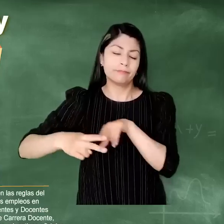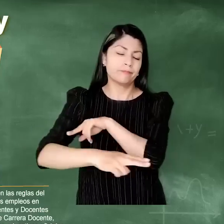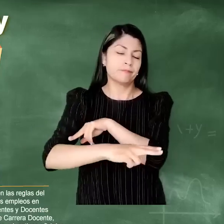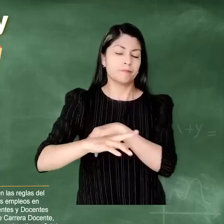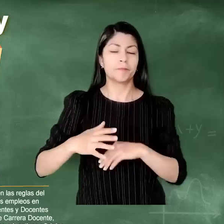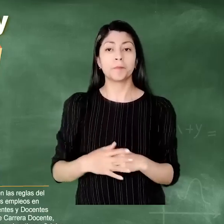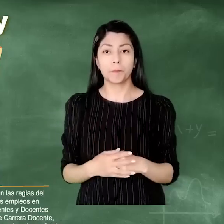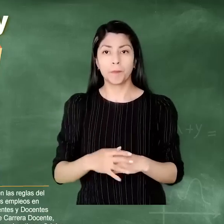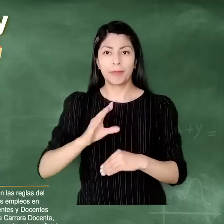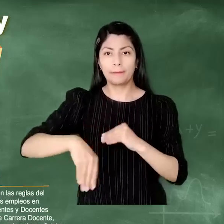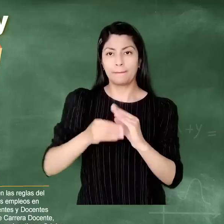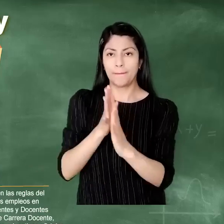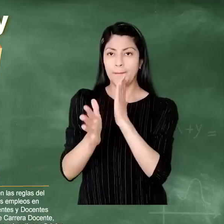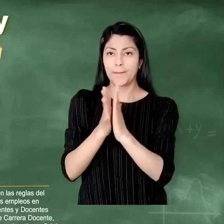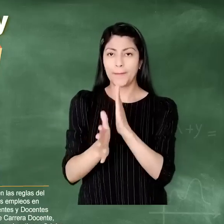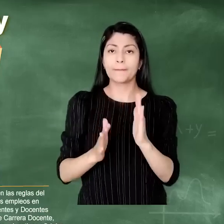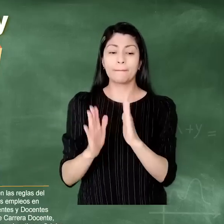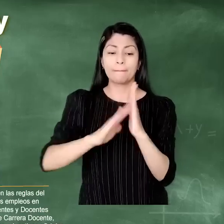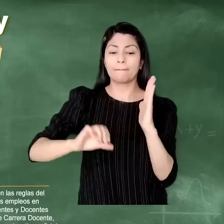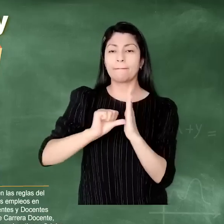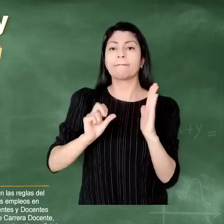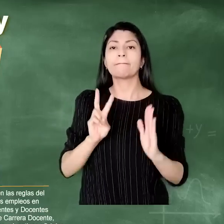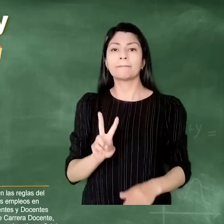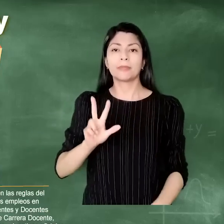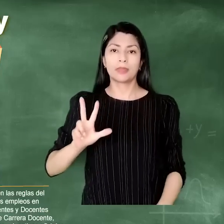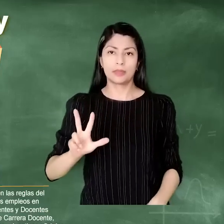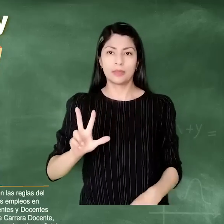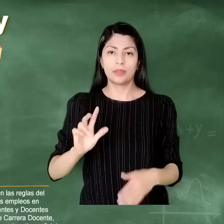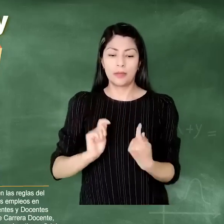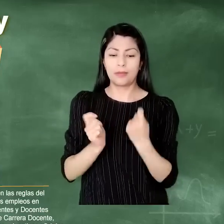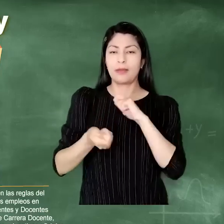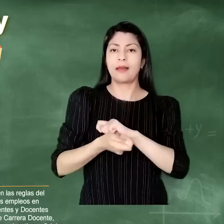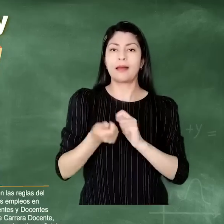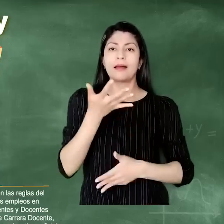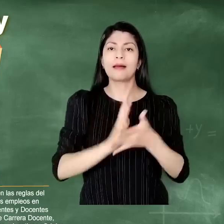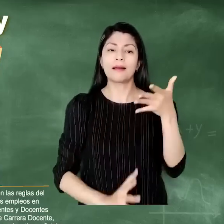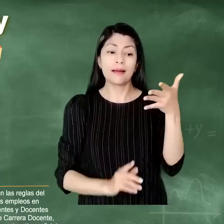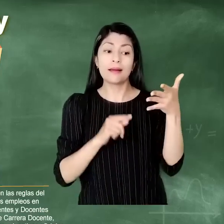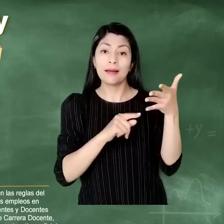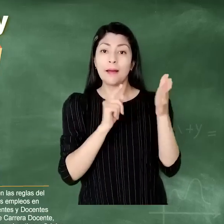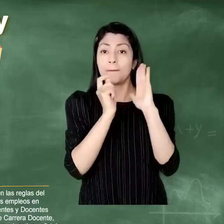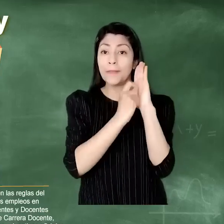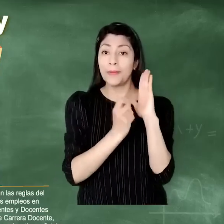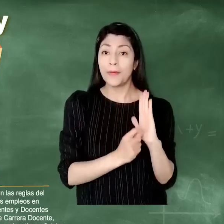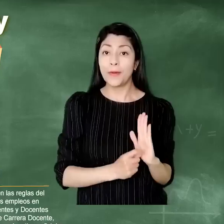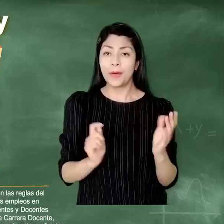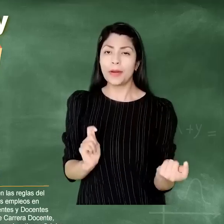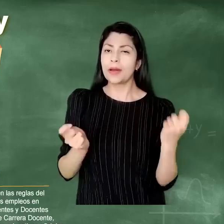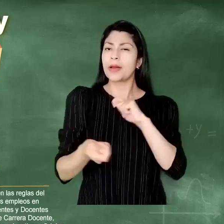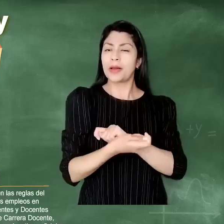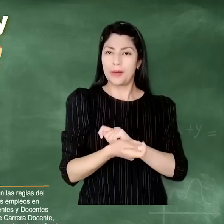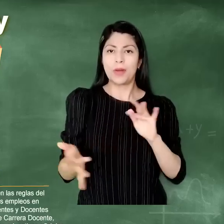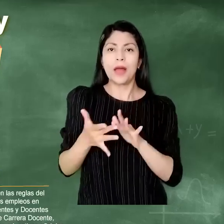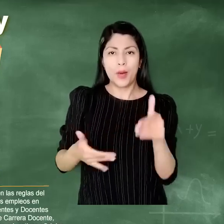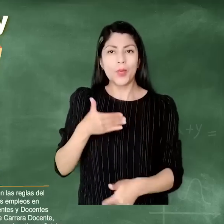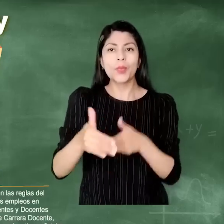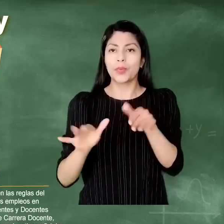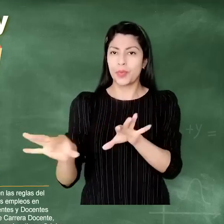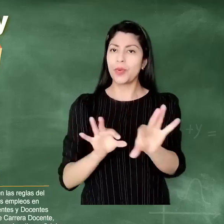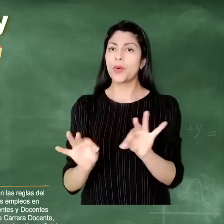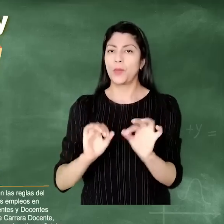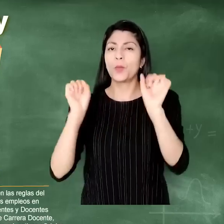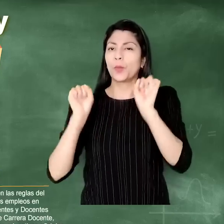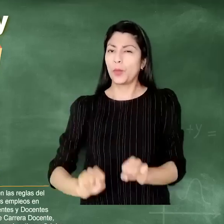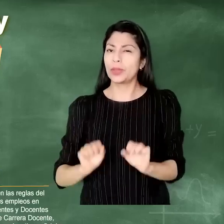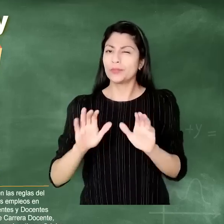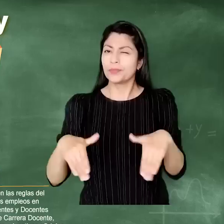haya lugar. Artículo 23. Modificación de puntajes obtenidos en las pruebas aplicadas en el